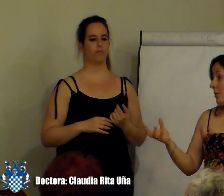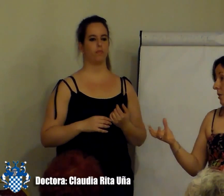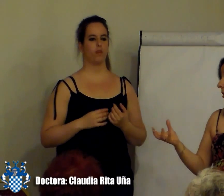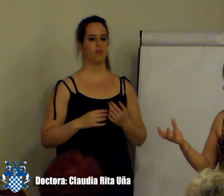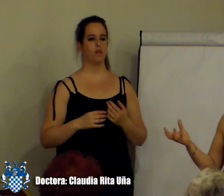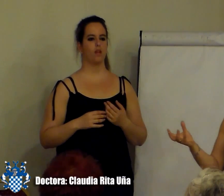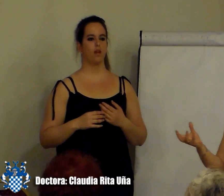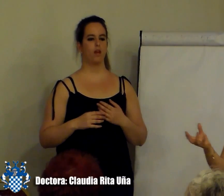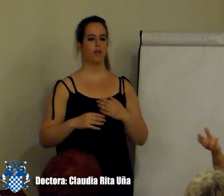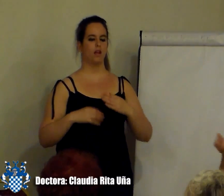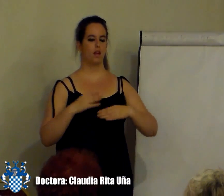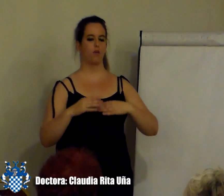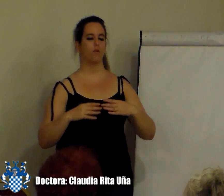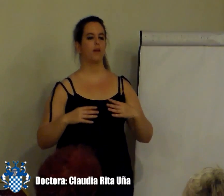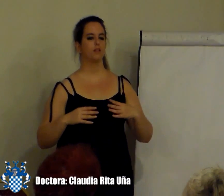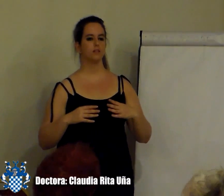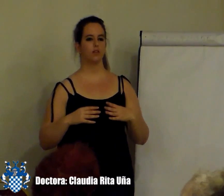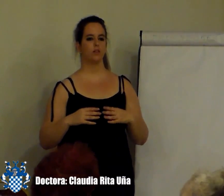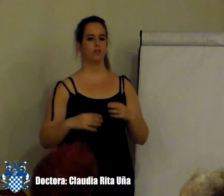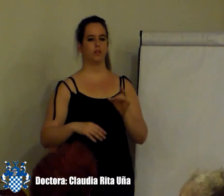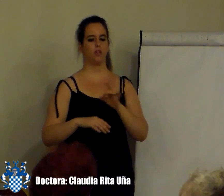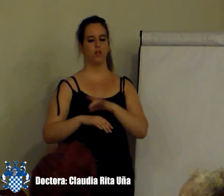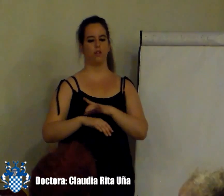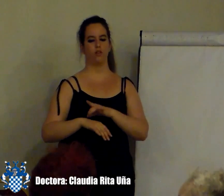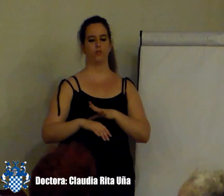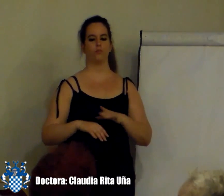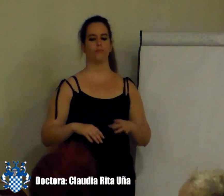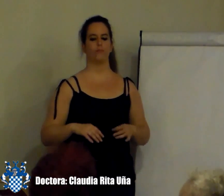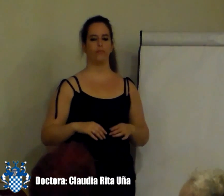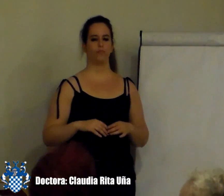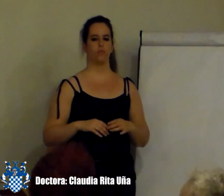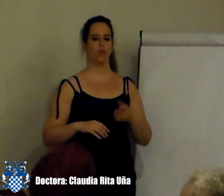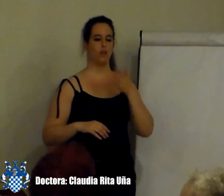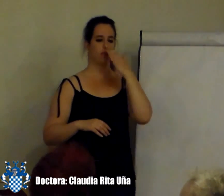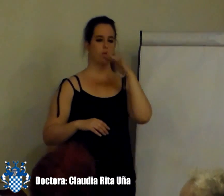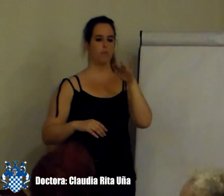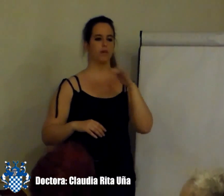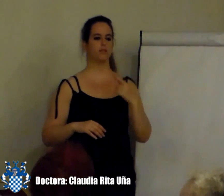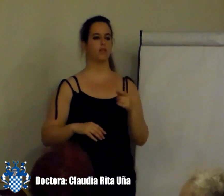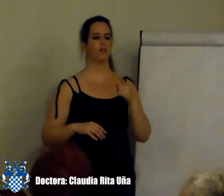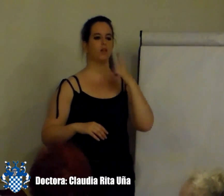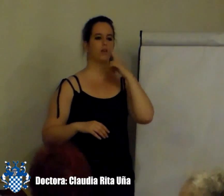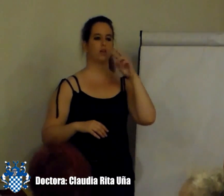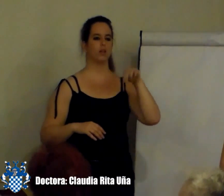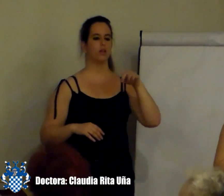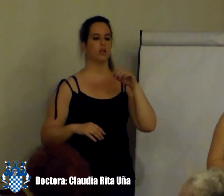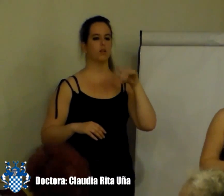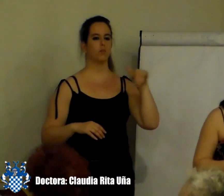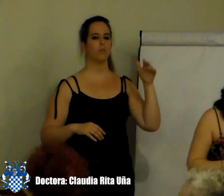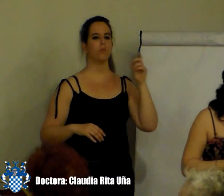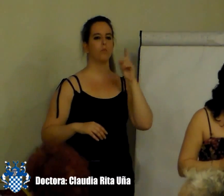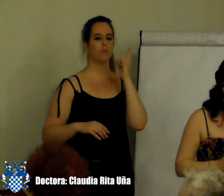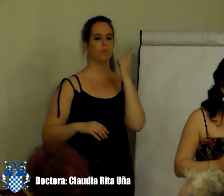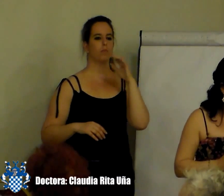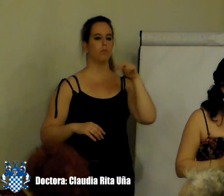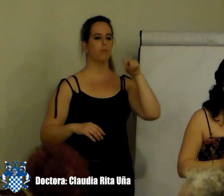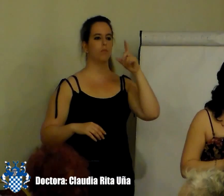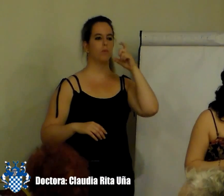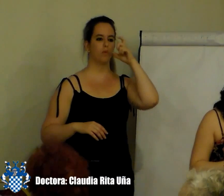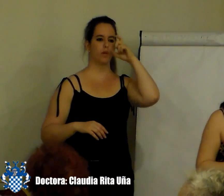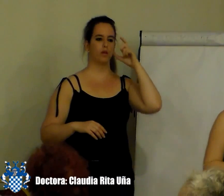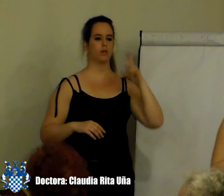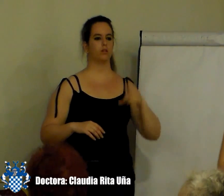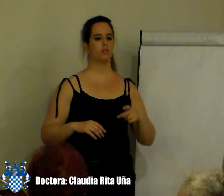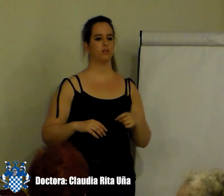intervienen en la regulación del dolor, ¿sí? Y después, en lo inmune, hay una desregulación de